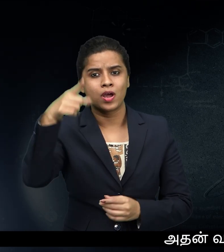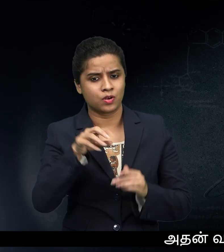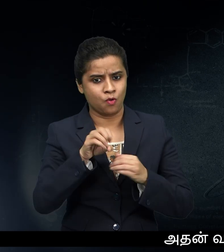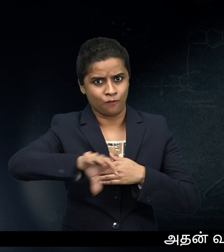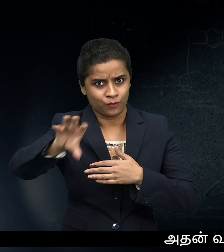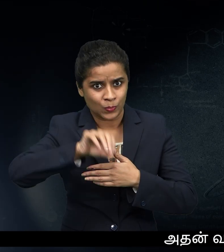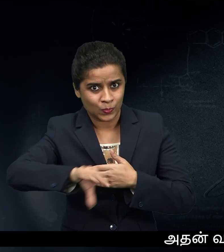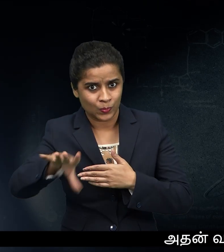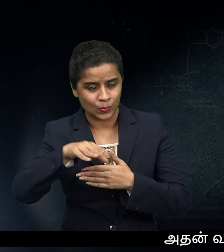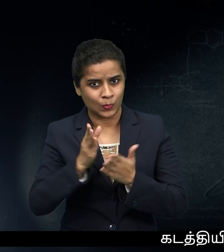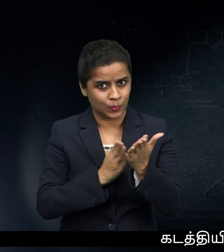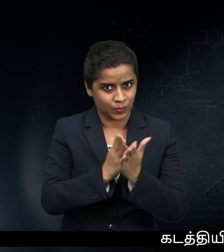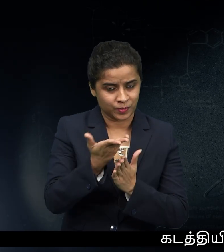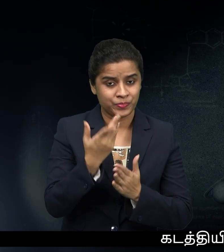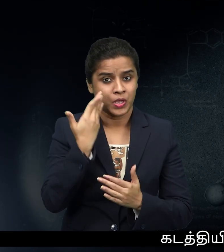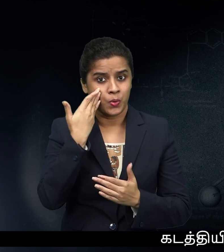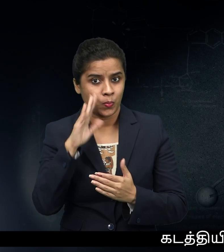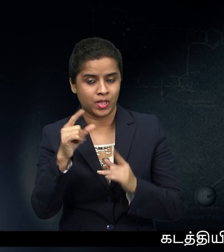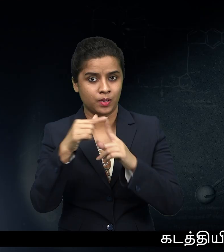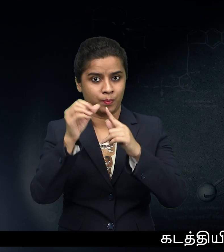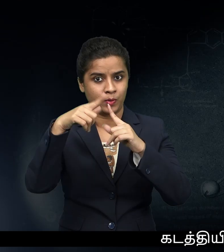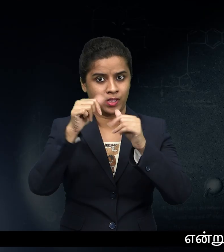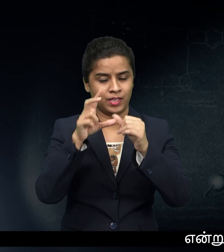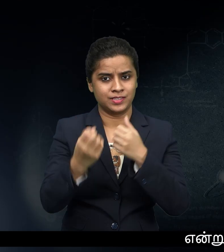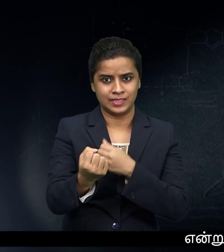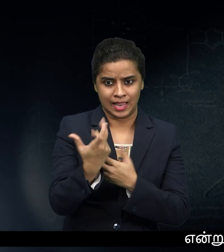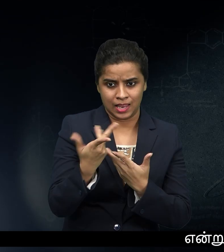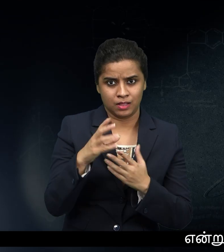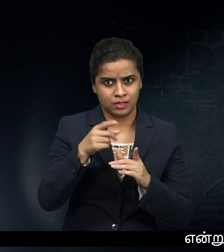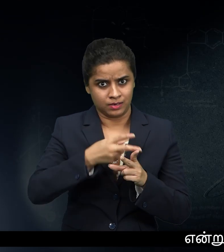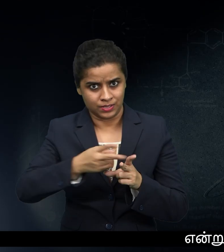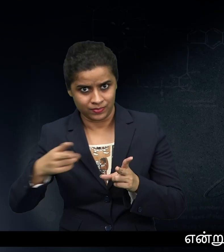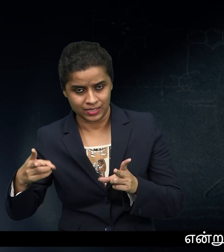வழியாக பாய்ந்தால் கடத்தியின் மின்தடை 1 ஓம் என்று கூறப்படுகிறது.